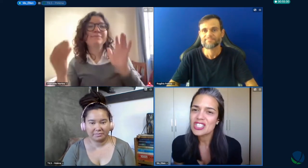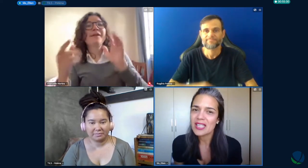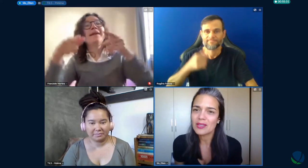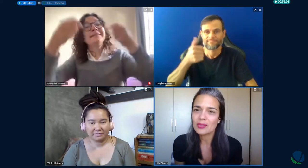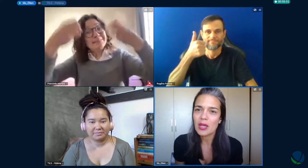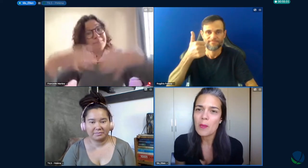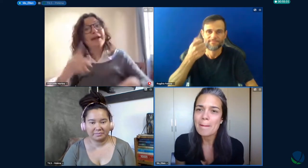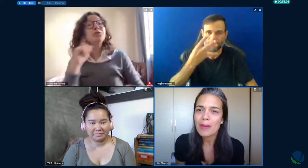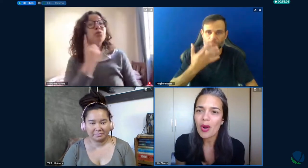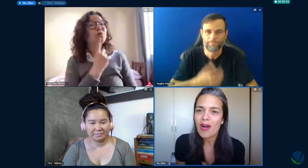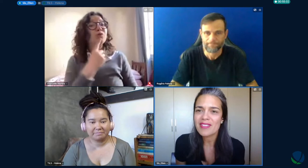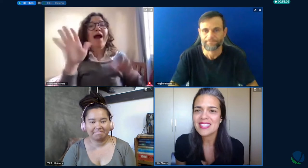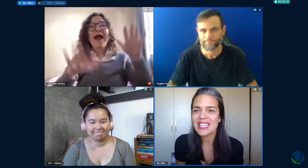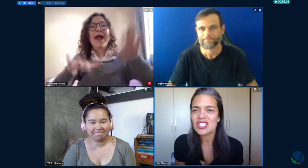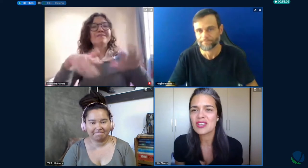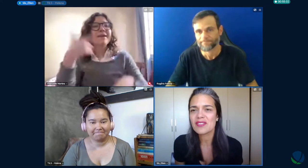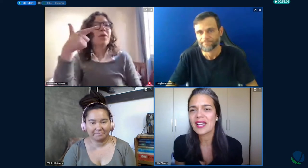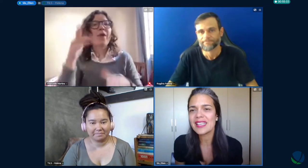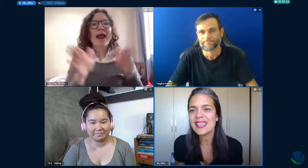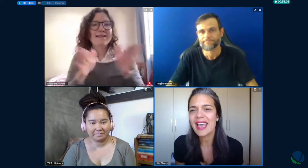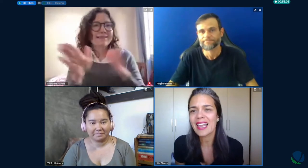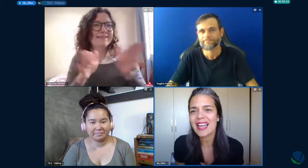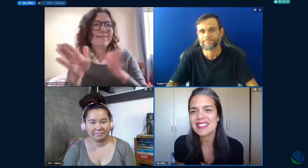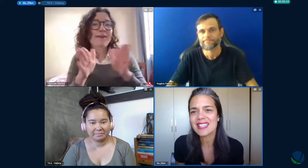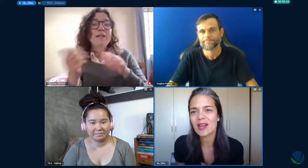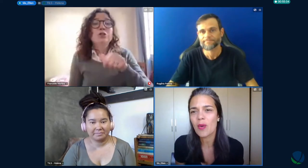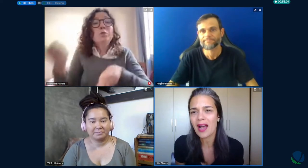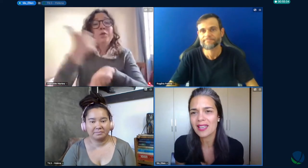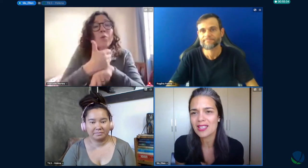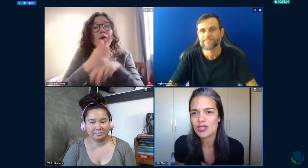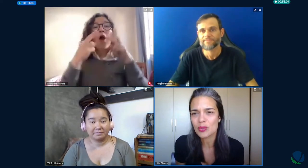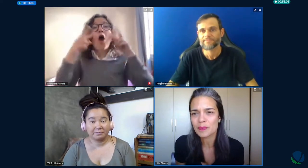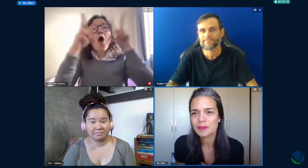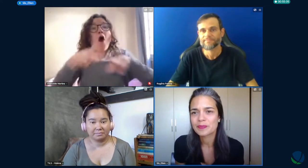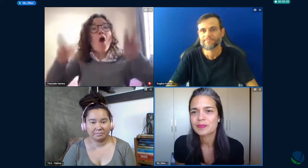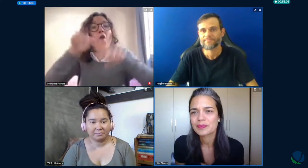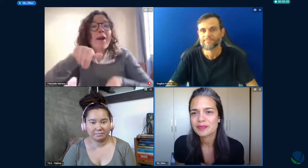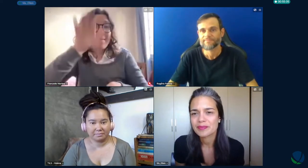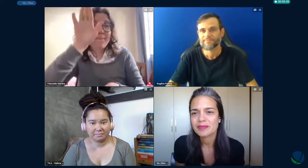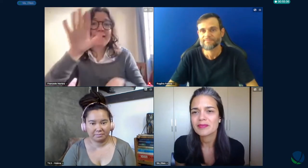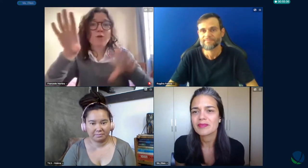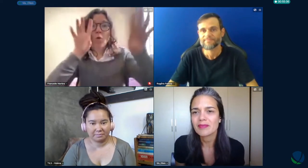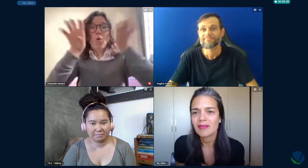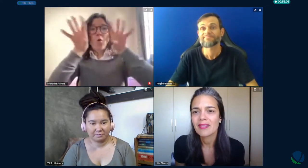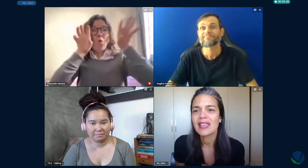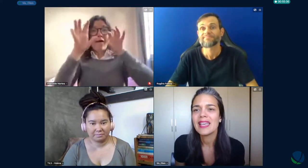a gente ainda não tem uma prova científica em relação a isso.